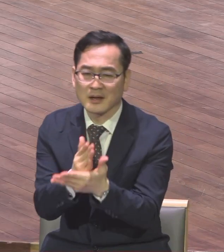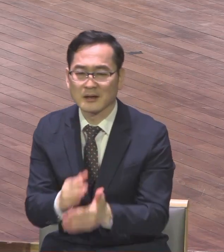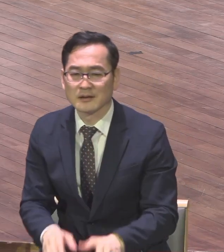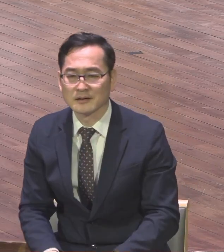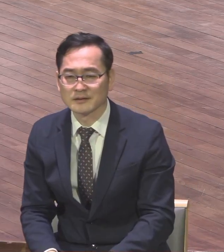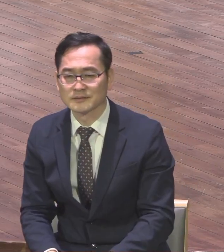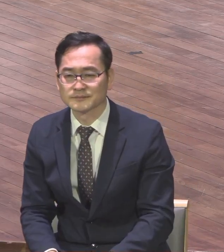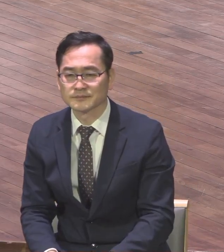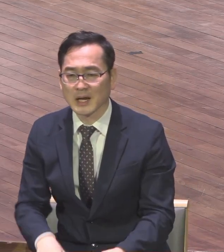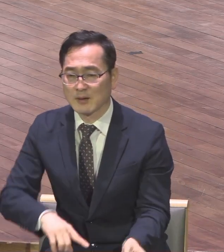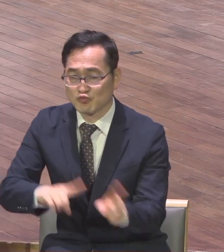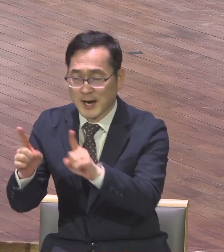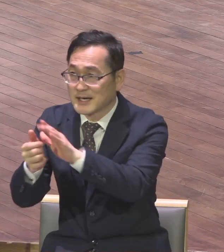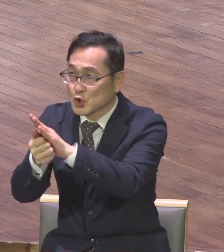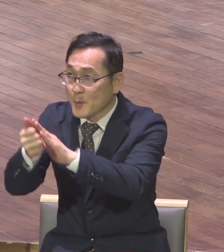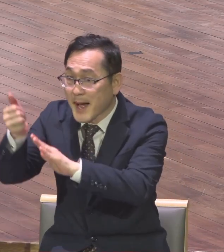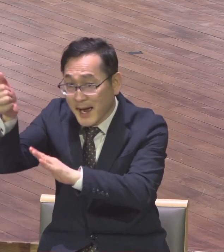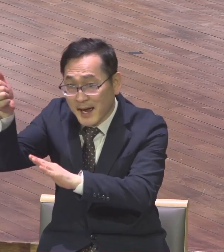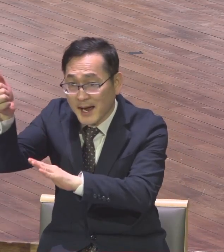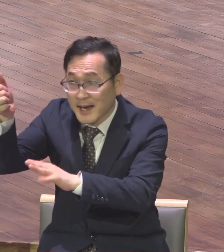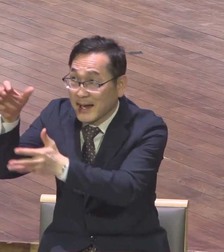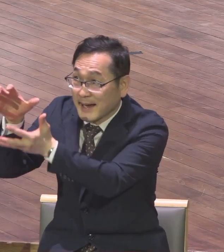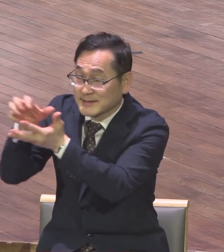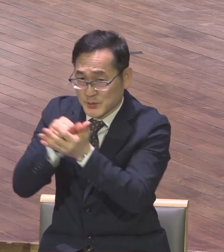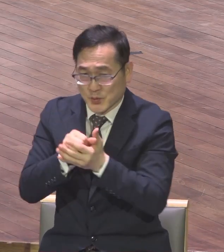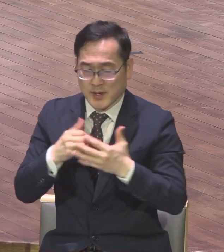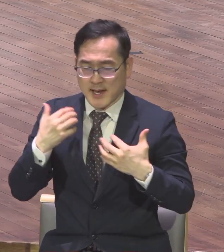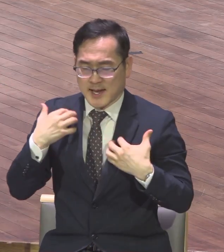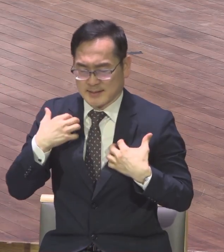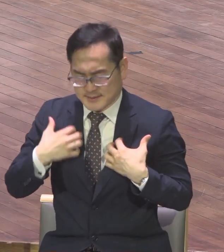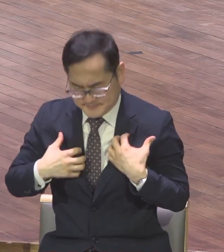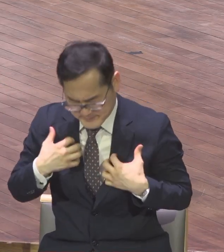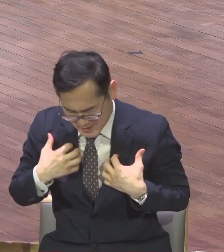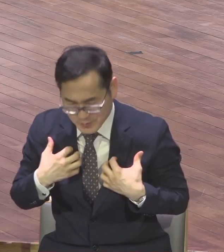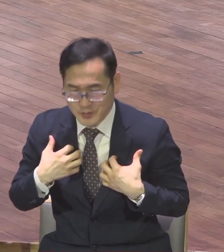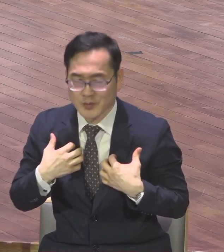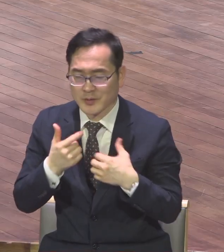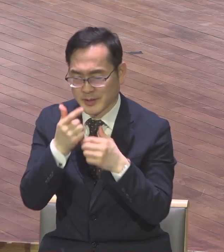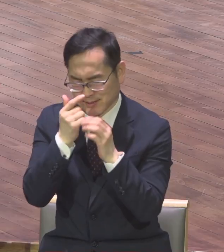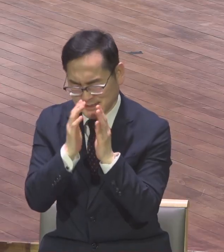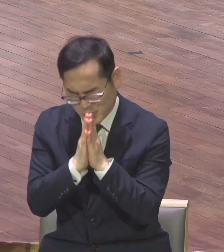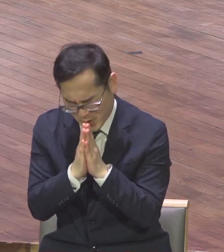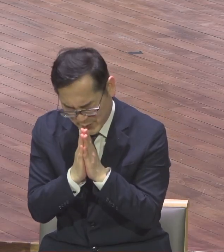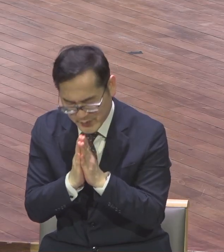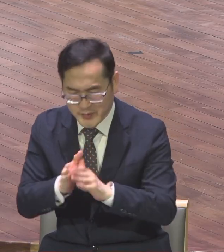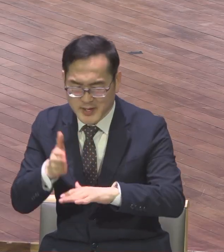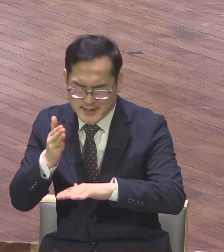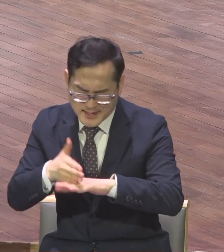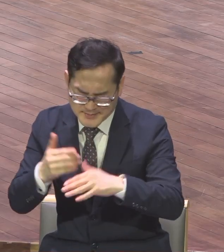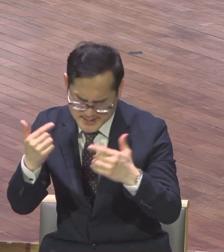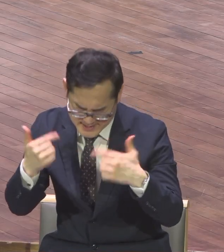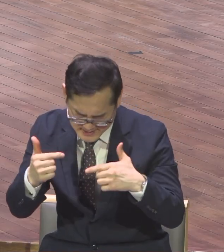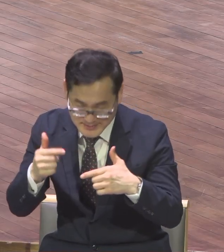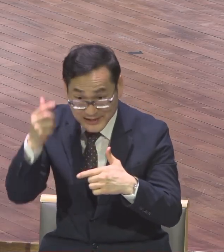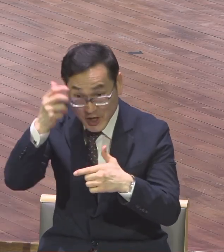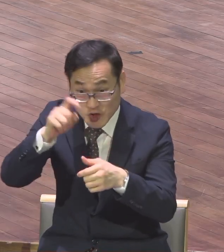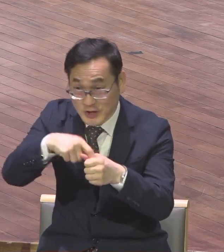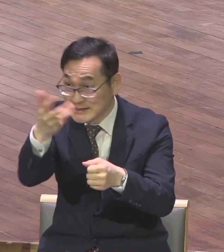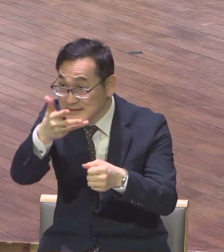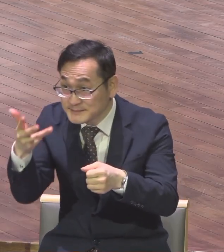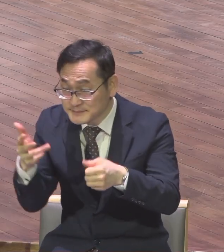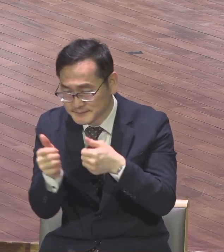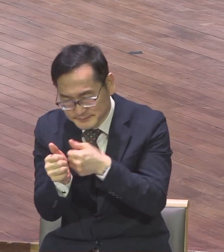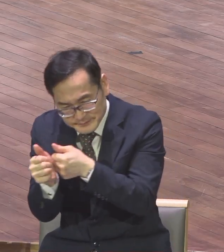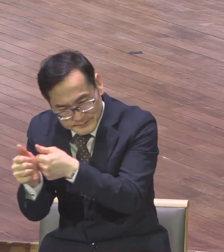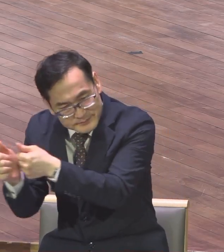가진 자로서 항상 기뻐하고 쉬지 말고 기도하고 범사에 감사하는 영적 흐름을 타시기 바랍니다.